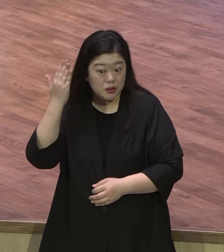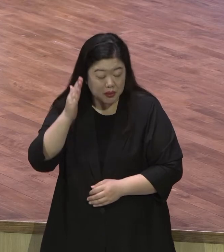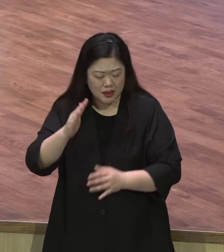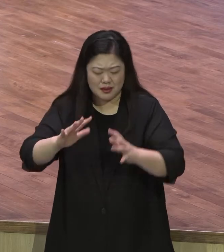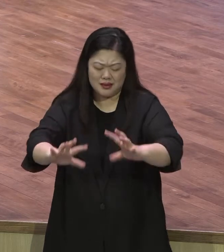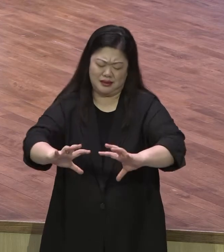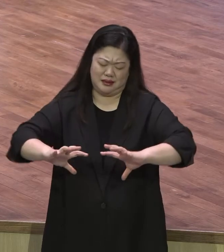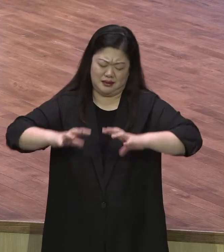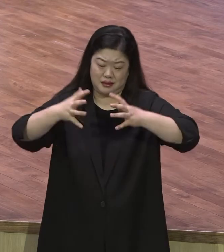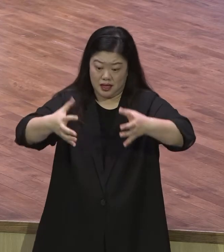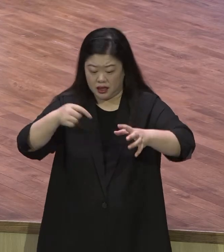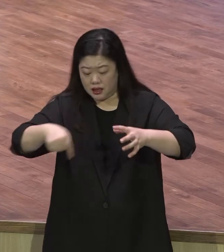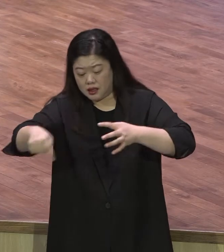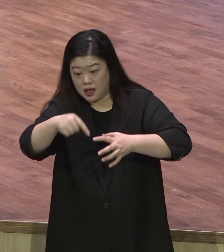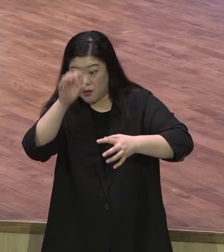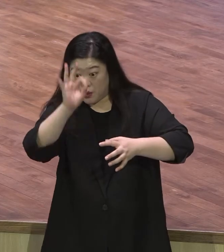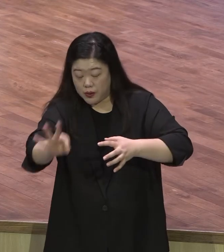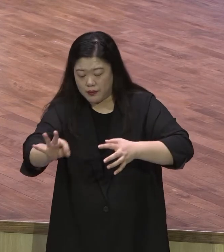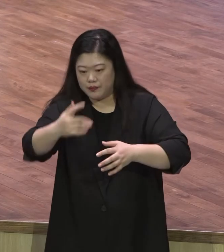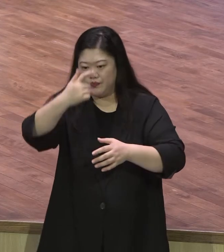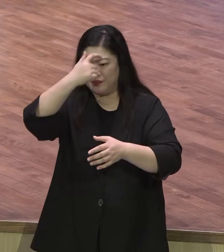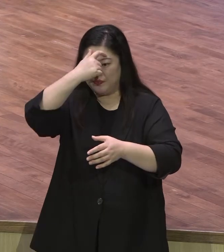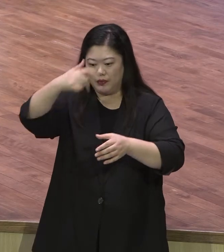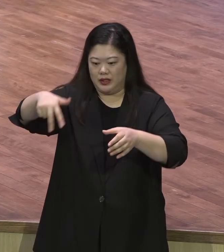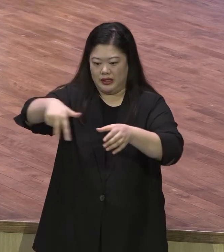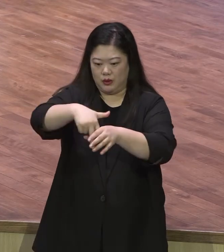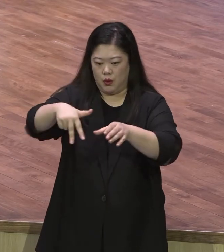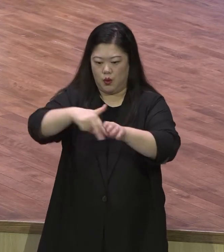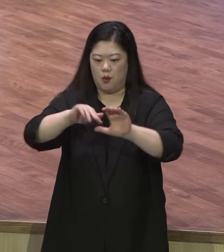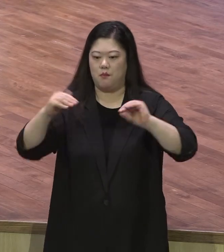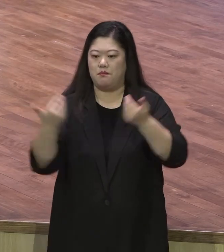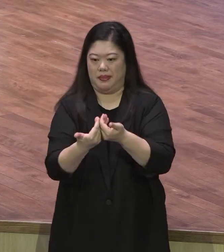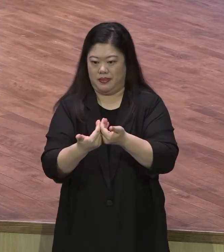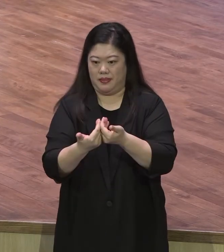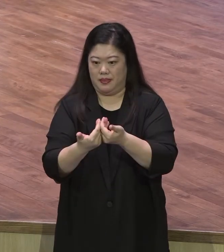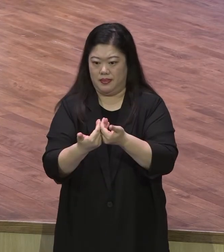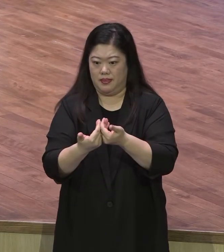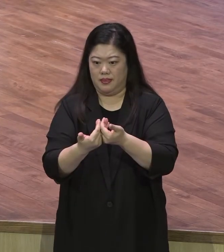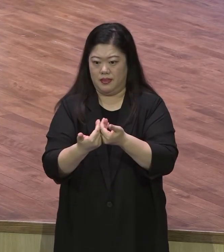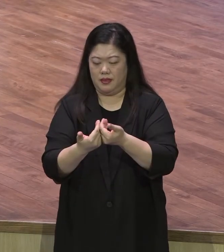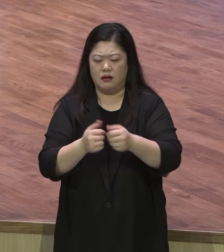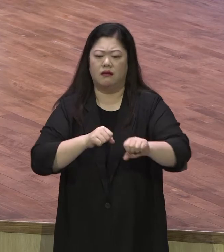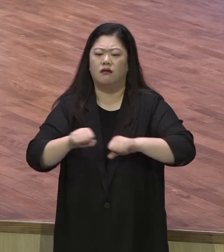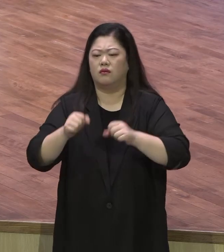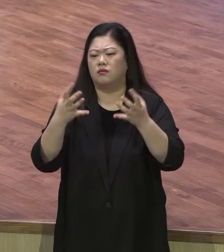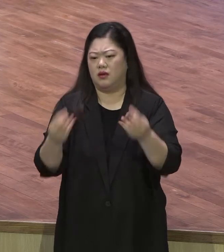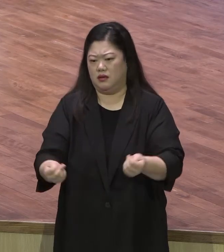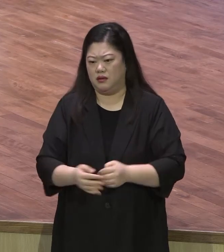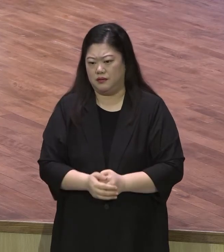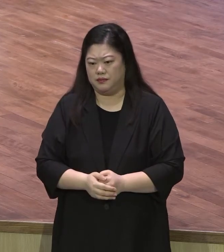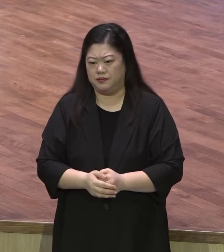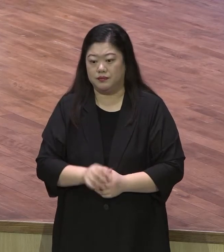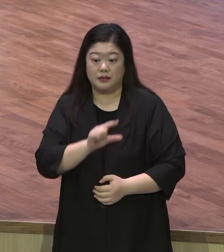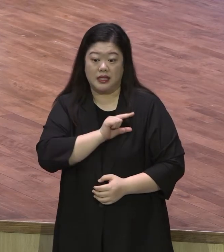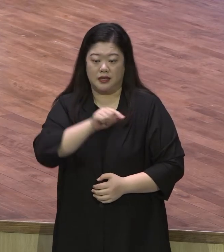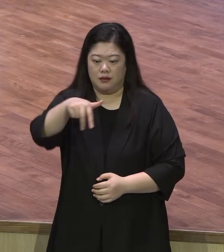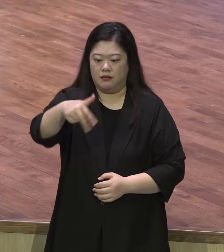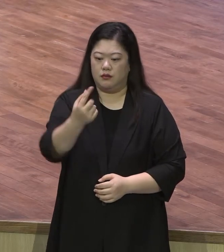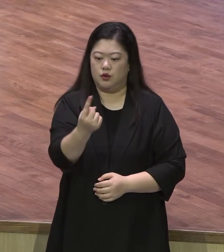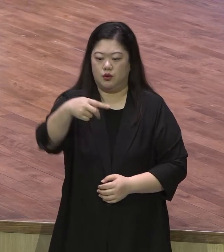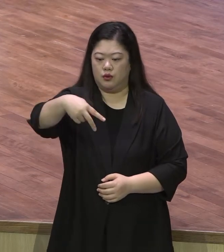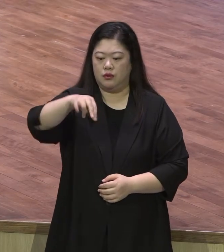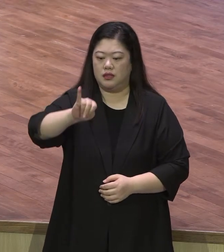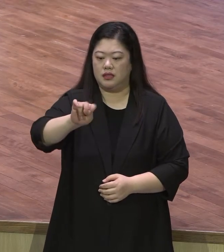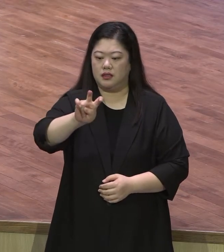확산되고 있어요 반 기독교 운동 우리 시대의 대표적인 기독교 변전가 조스 맥도엘